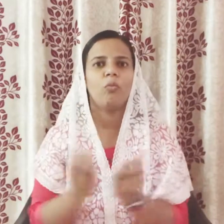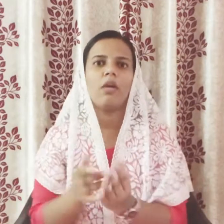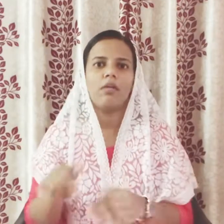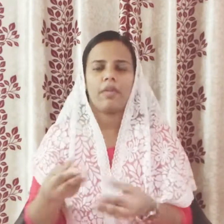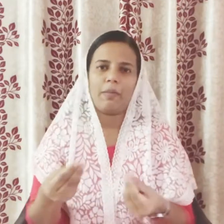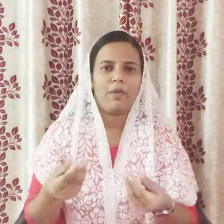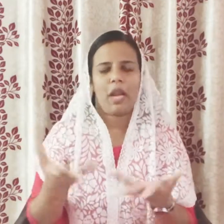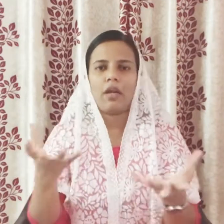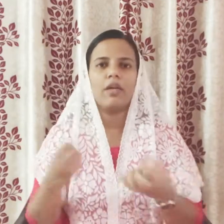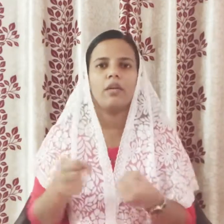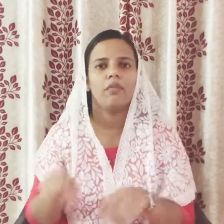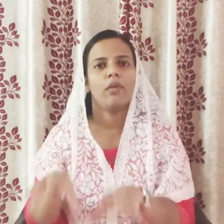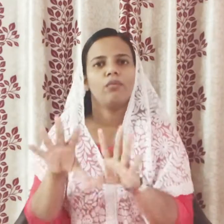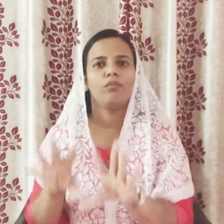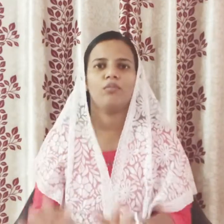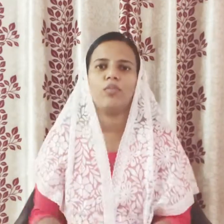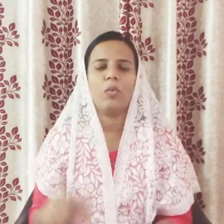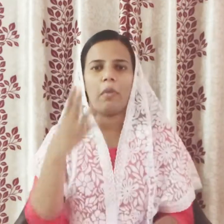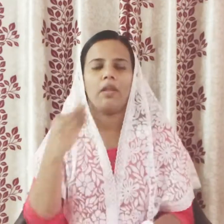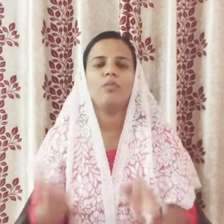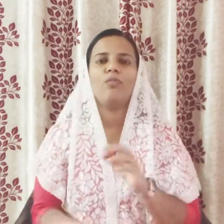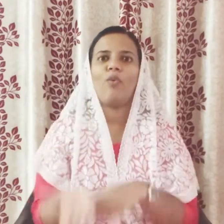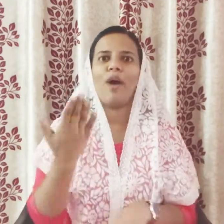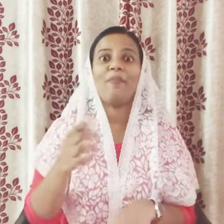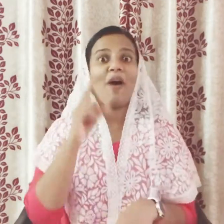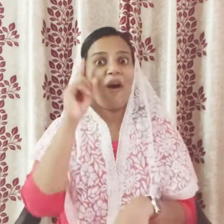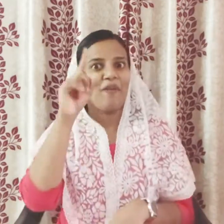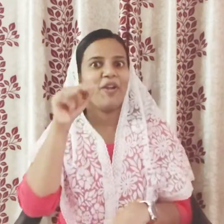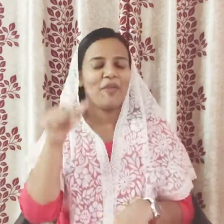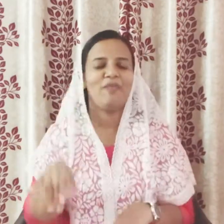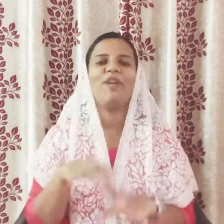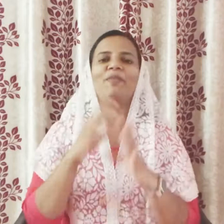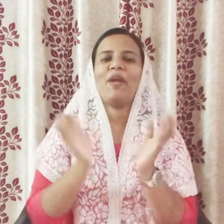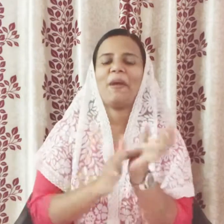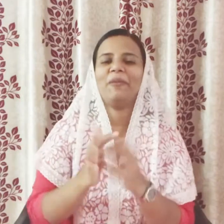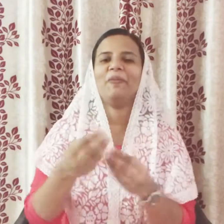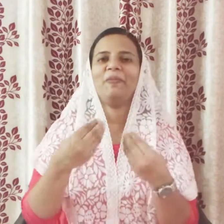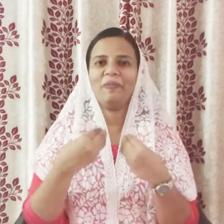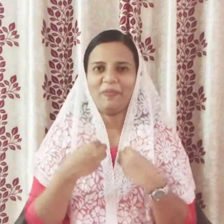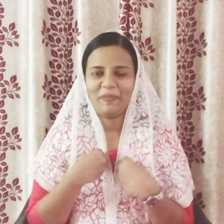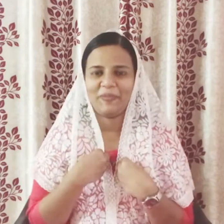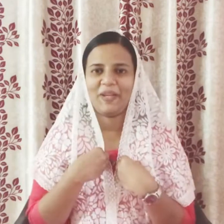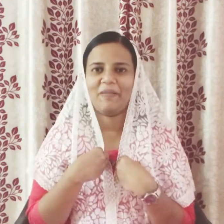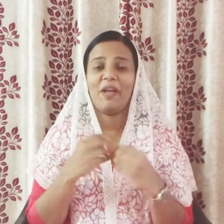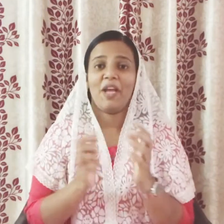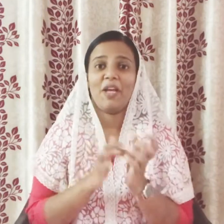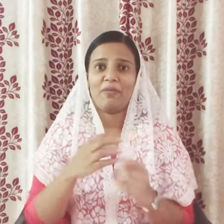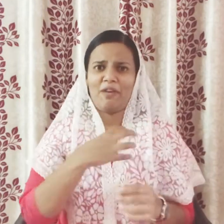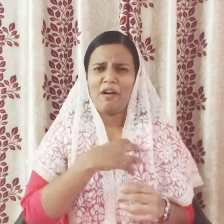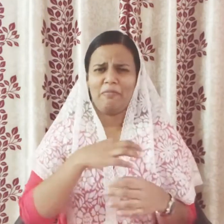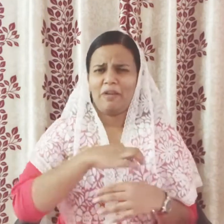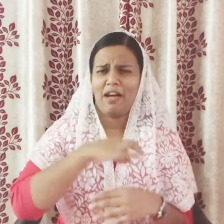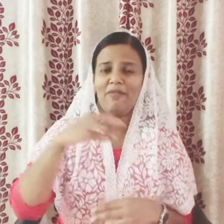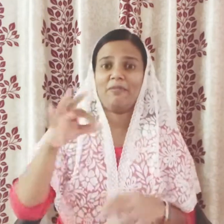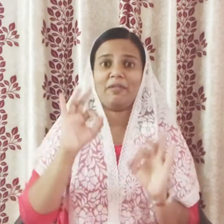അത് താൽക്കാലികവുമാണ്. എന്നാൽ കർത്താവ് തരുന്നത് ഇവിടെയും അവിടെത്തേക്കാണുള്ളത്. അതുകൊണ്ട് പ്രിയപ്പെട്ടവരെ, ഈ ദിവസങ്ങളിൽ ആത്മാവിൽ എരിവുള്ളവരായി